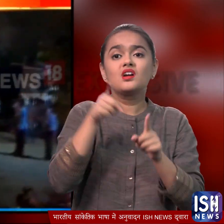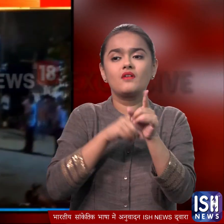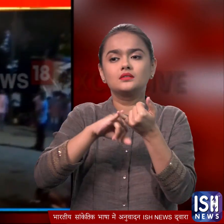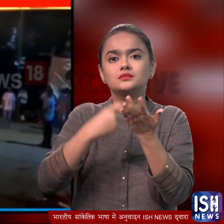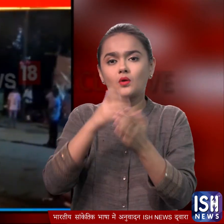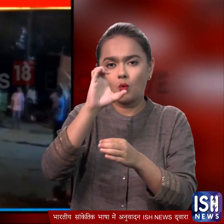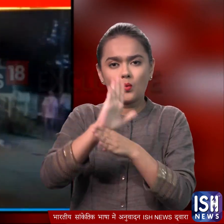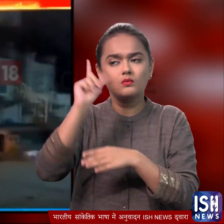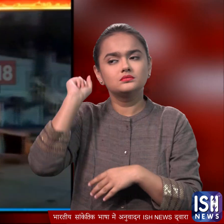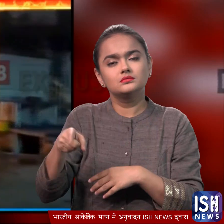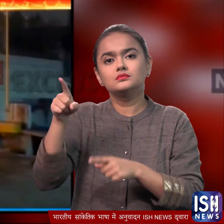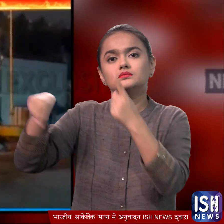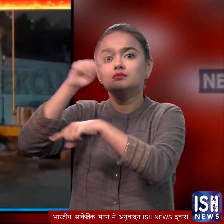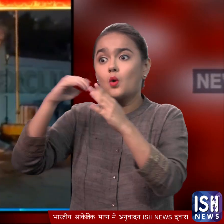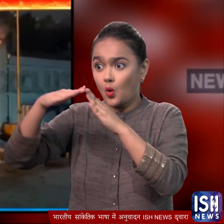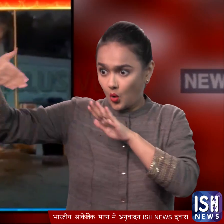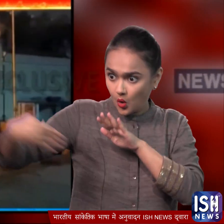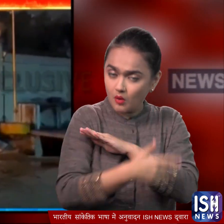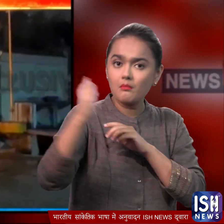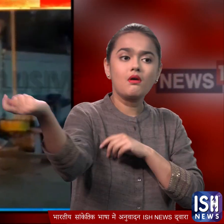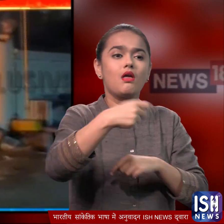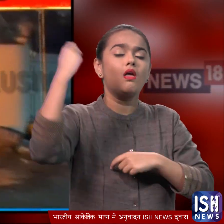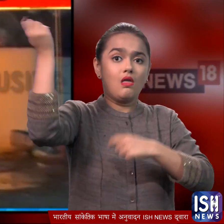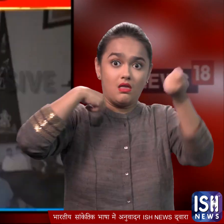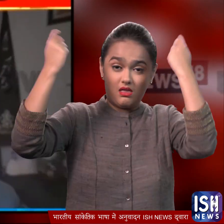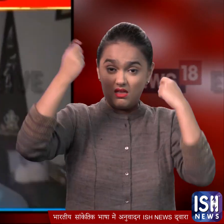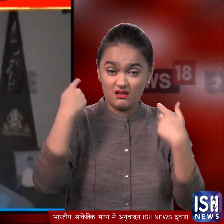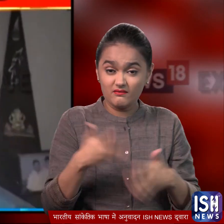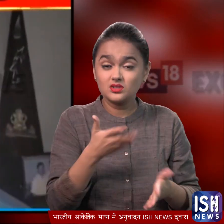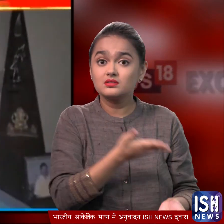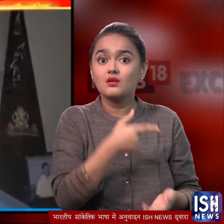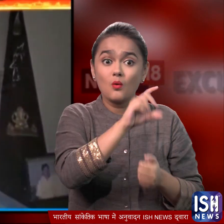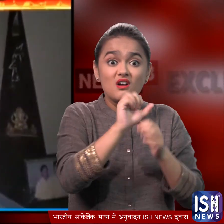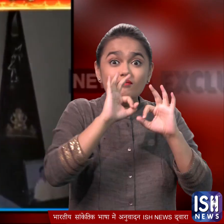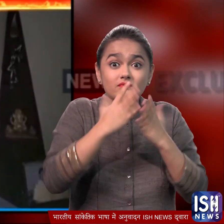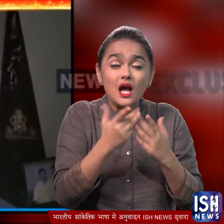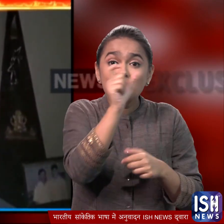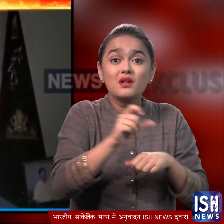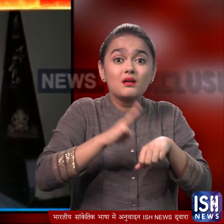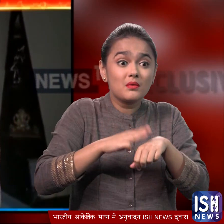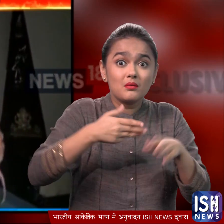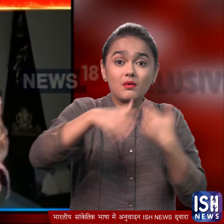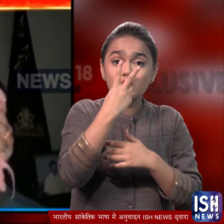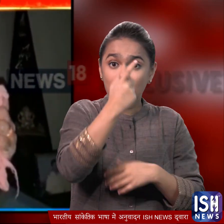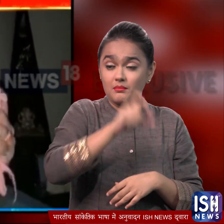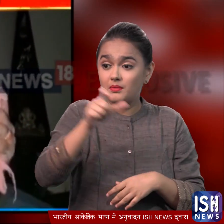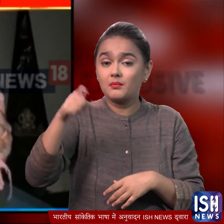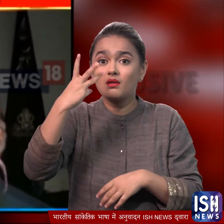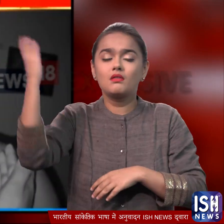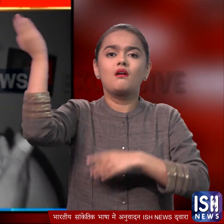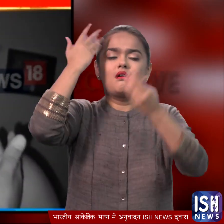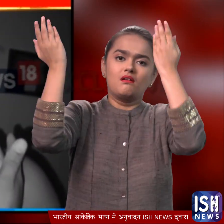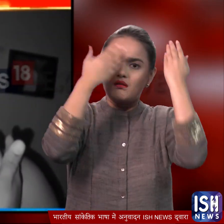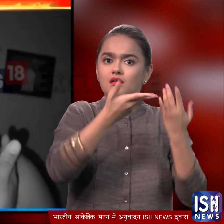नेता ने आरोप लगाया कि वाईएसआर कांग्रेस के समर्थकों ने घर में घुसकर कुछ लोगों के साथ मारपीट की, जिसमें परिवार के 3 लोग घायल